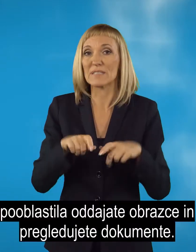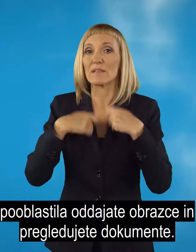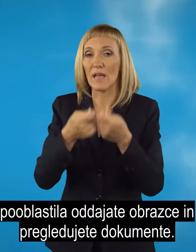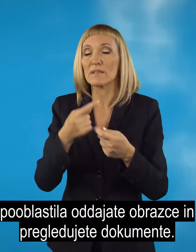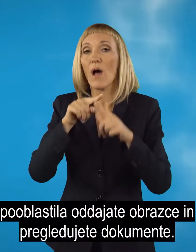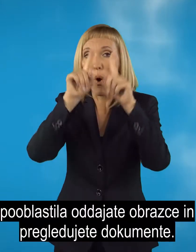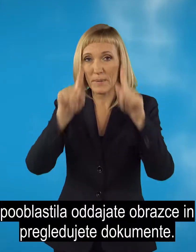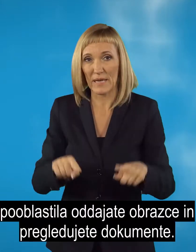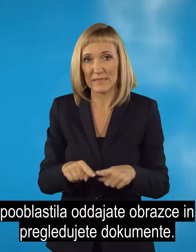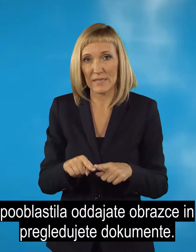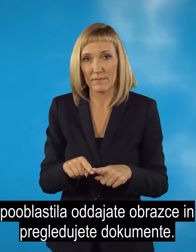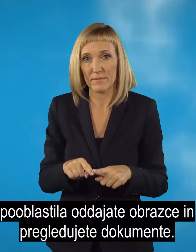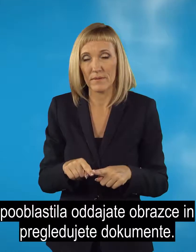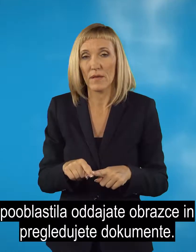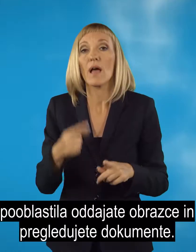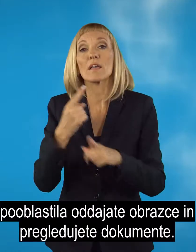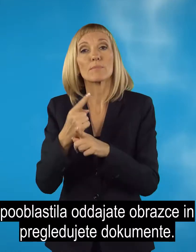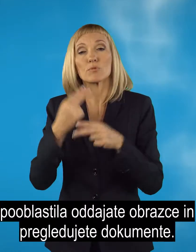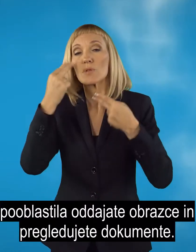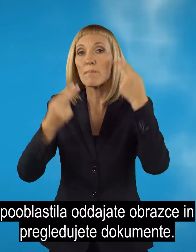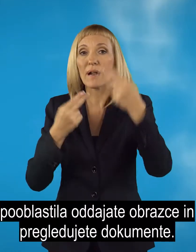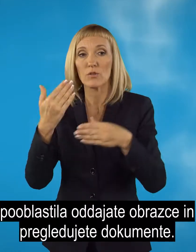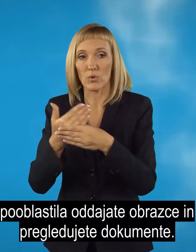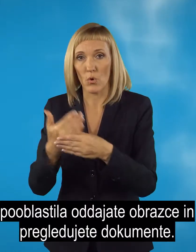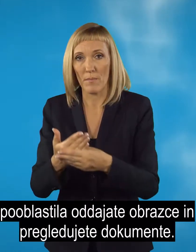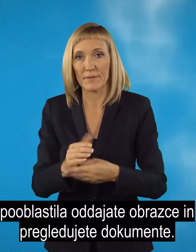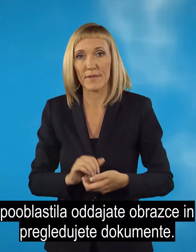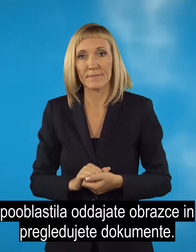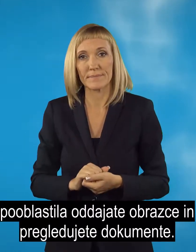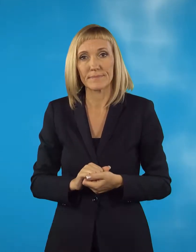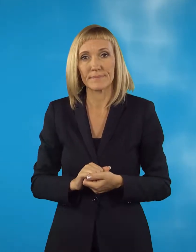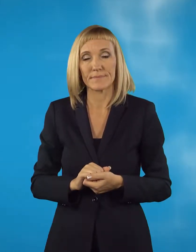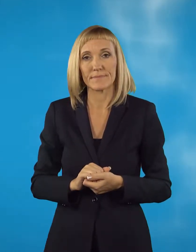pooblastila oddajate obrazce in pregledujete dokumente.